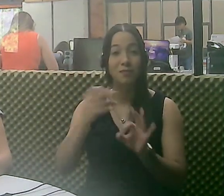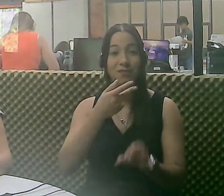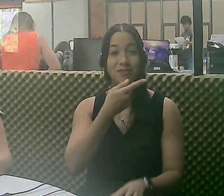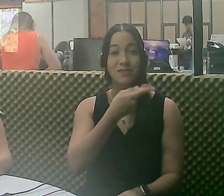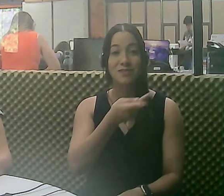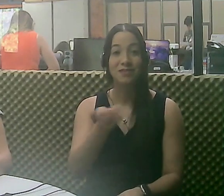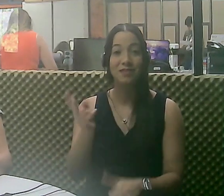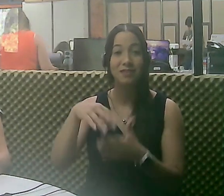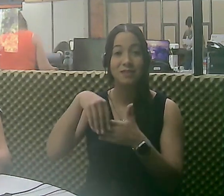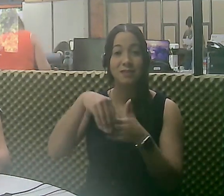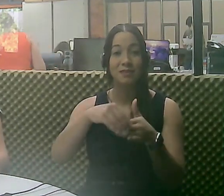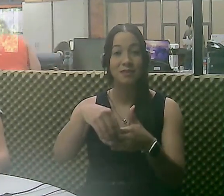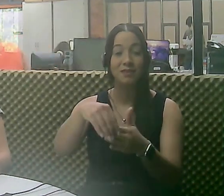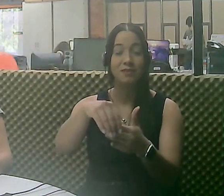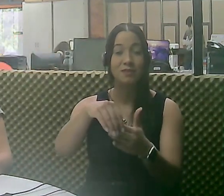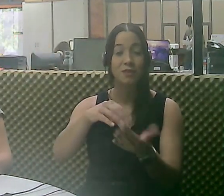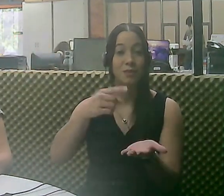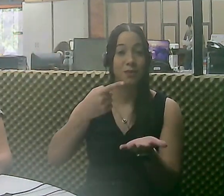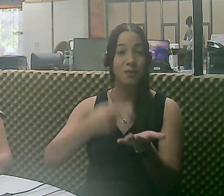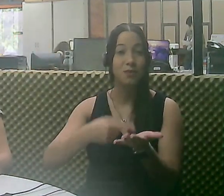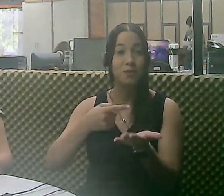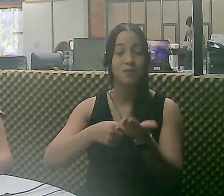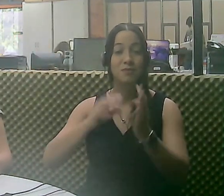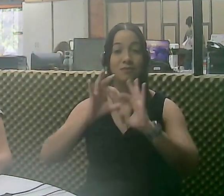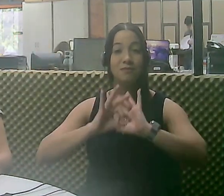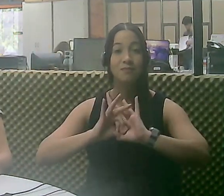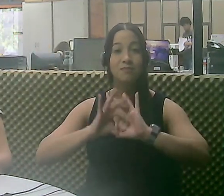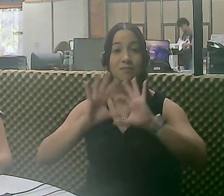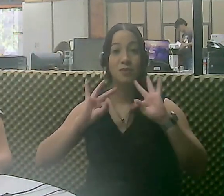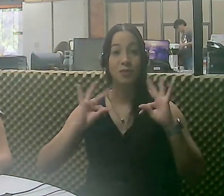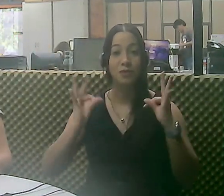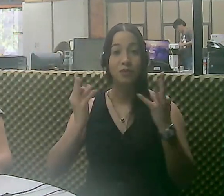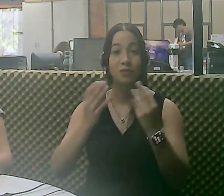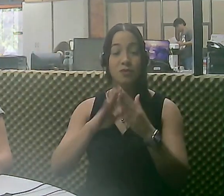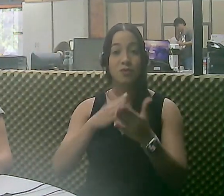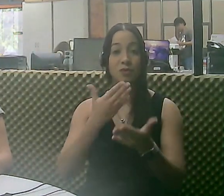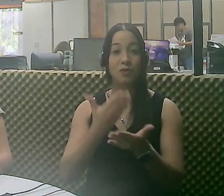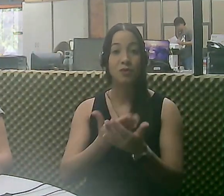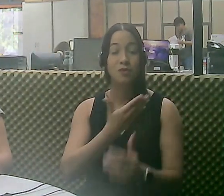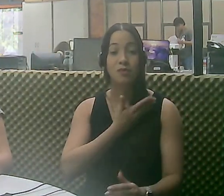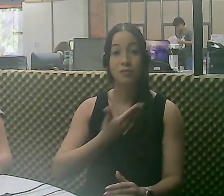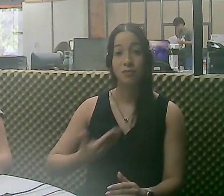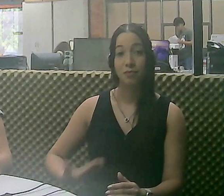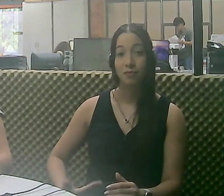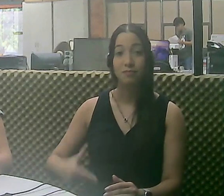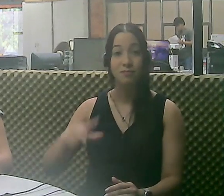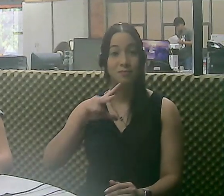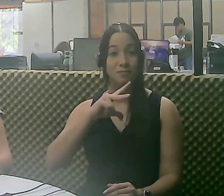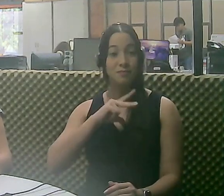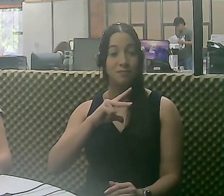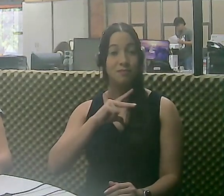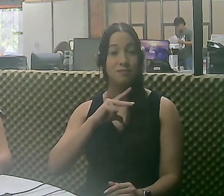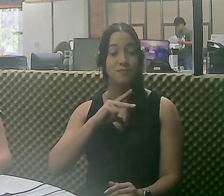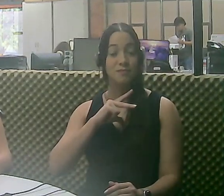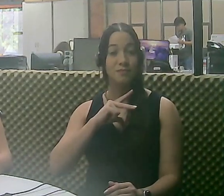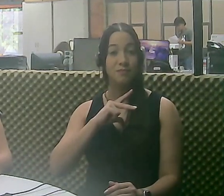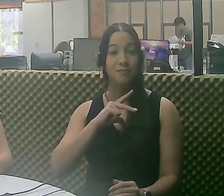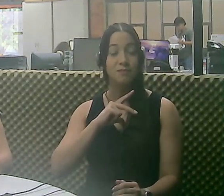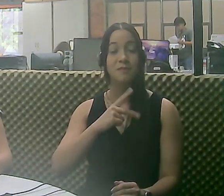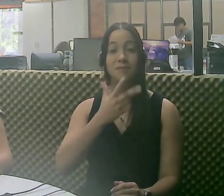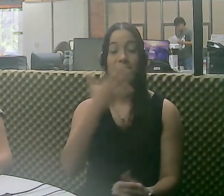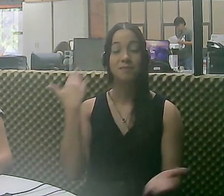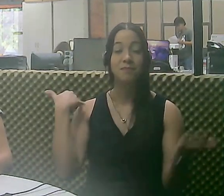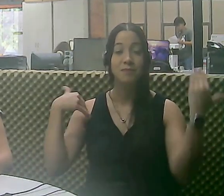Visita Guiada, cujo agendamento está disponível a todas as escolas, públicas e particulares. Durante o